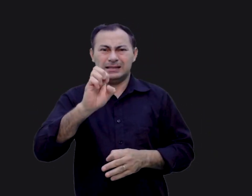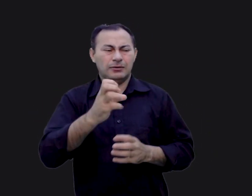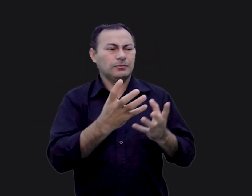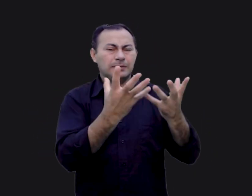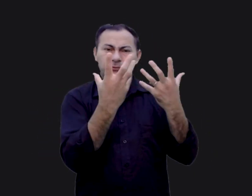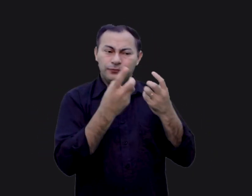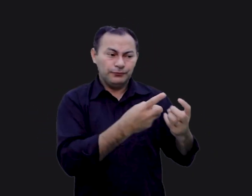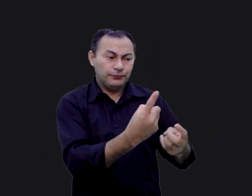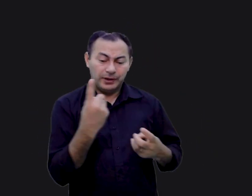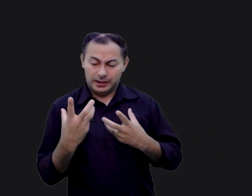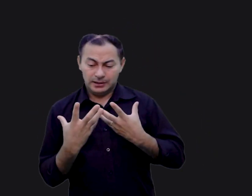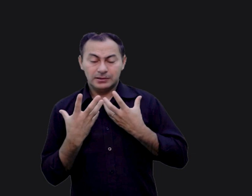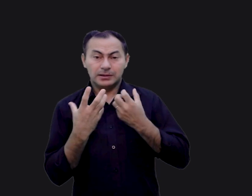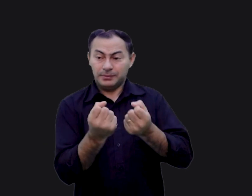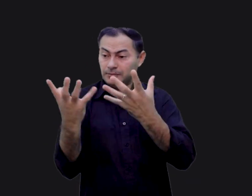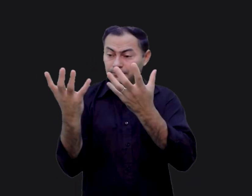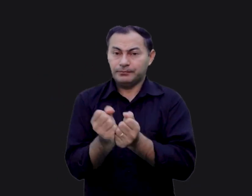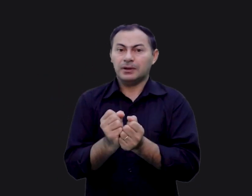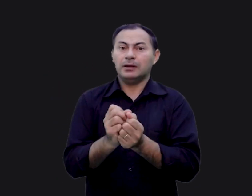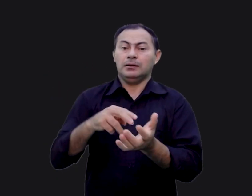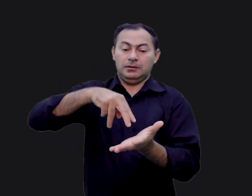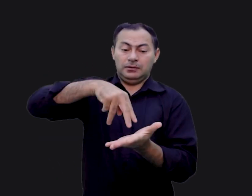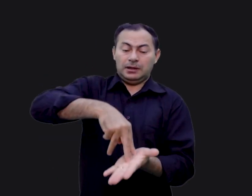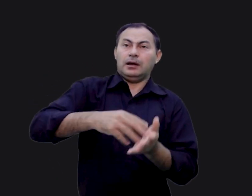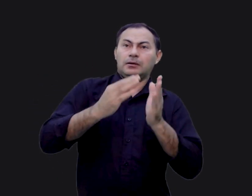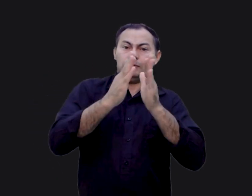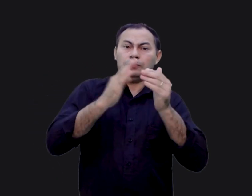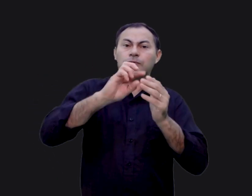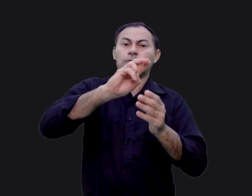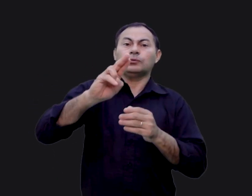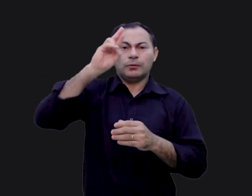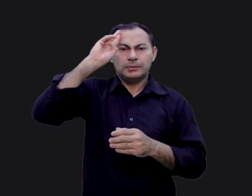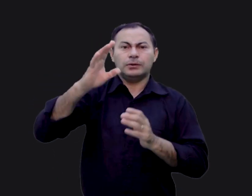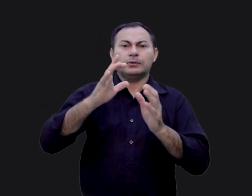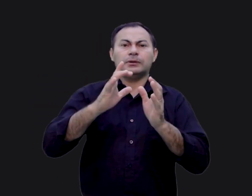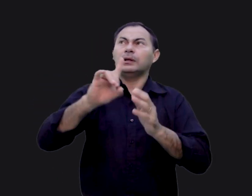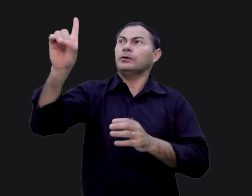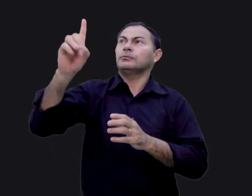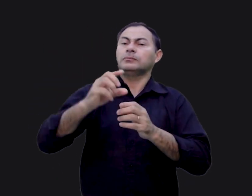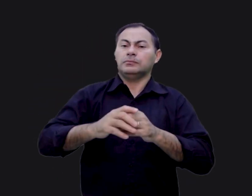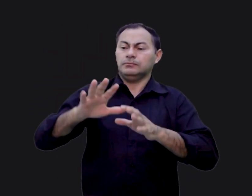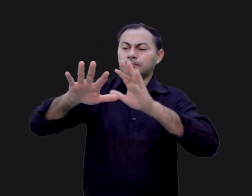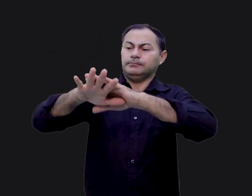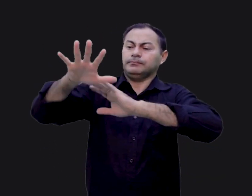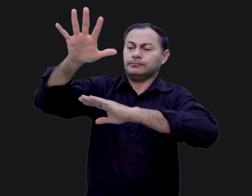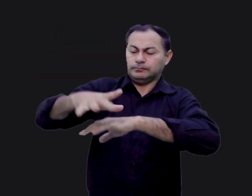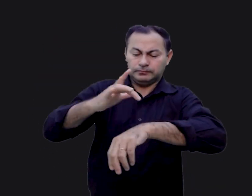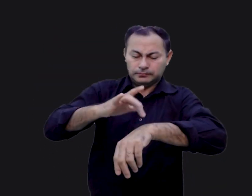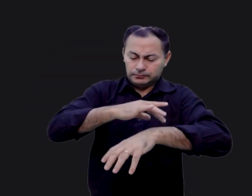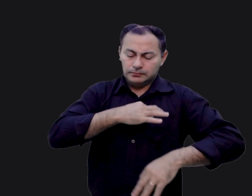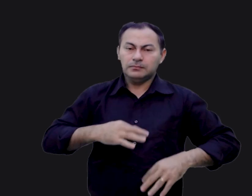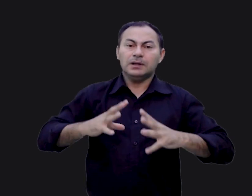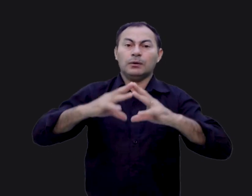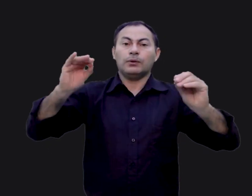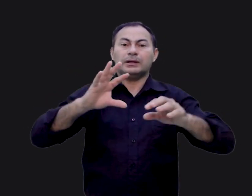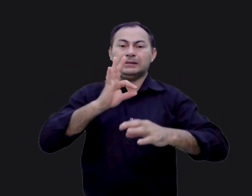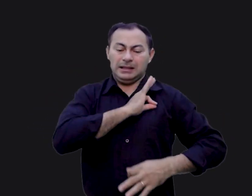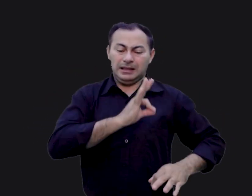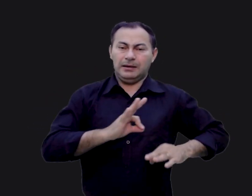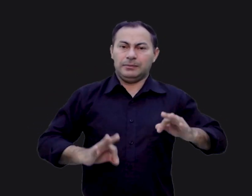sairia para receber-me, invocaria em pé o nome do Senhor, o seu Deus, moveria a mão sobre o lugar afetado e me curaria de